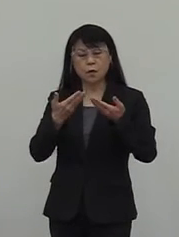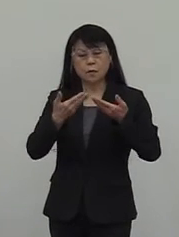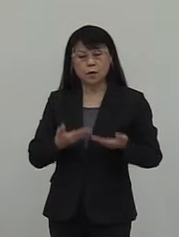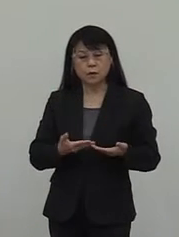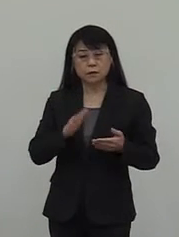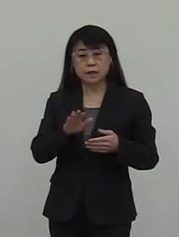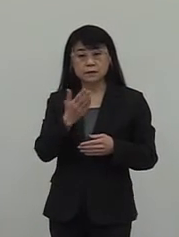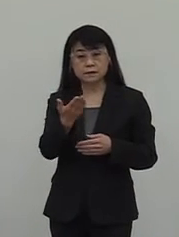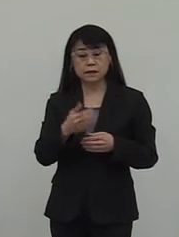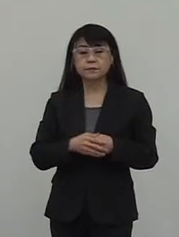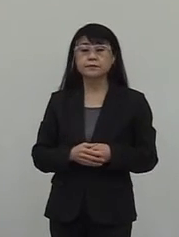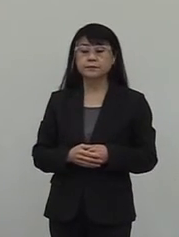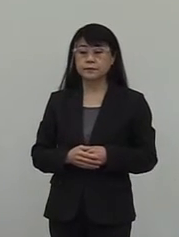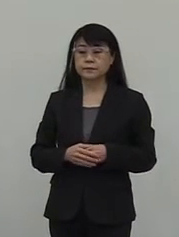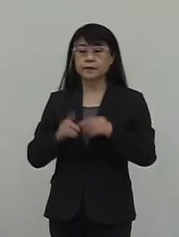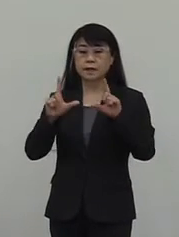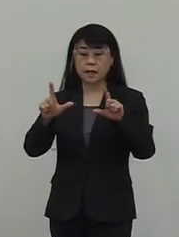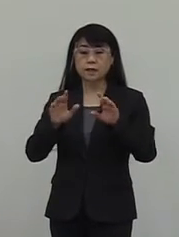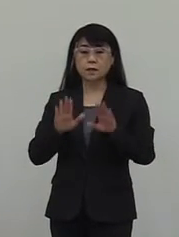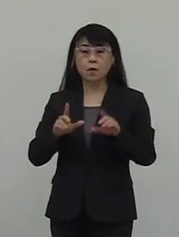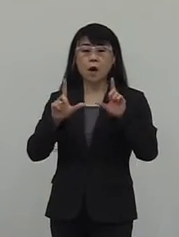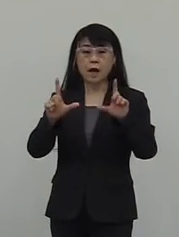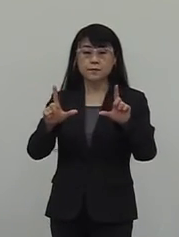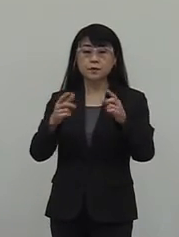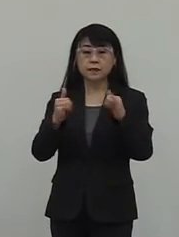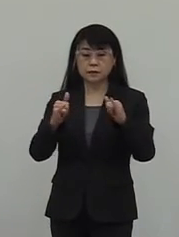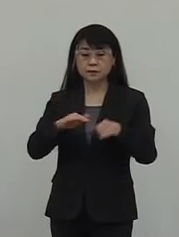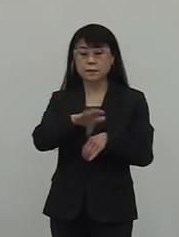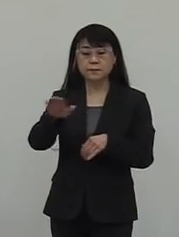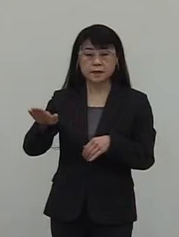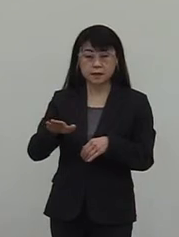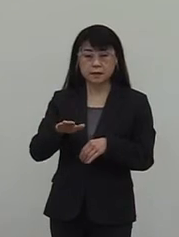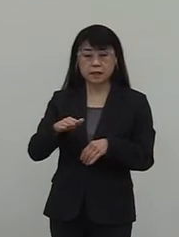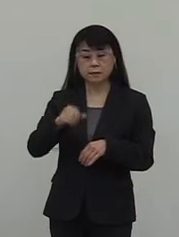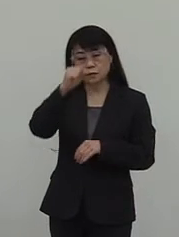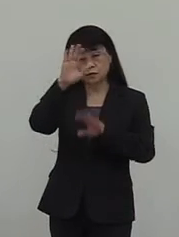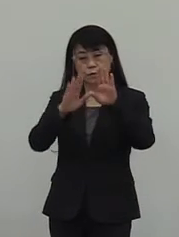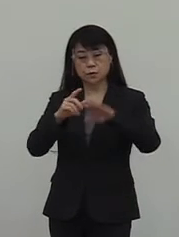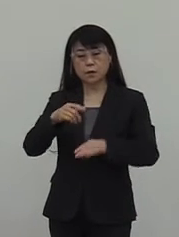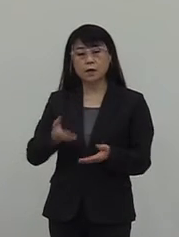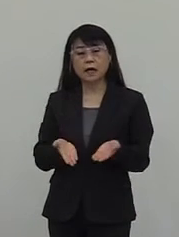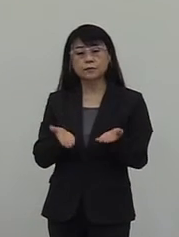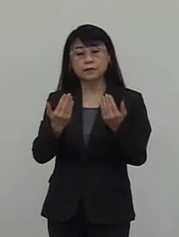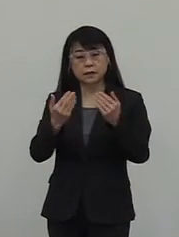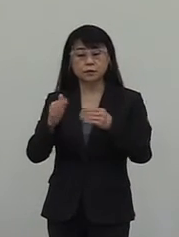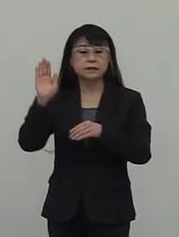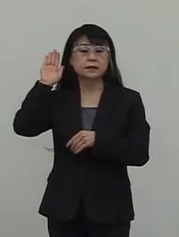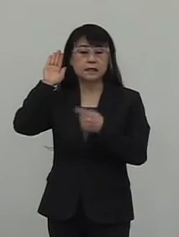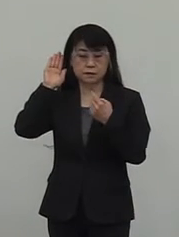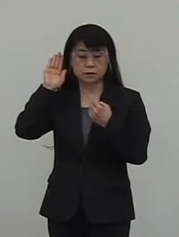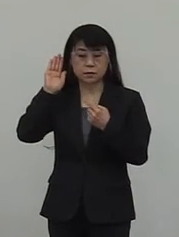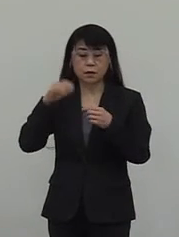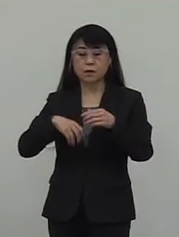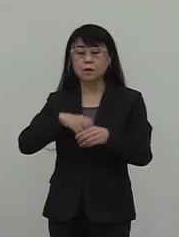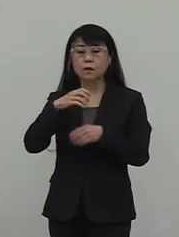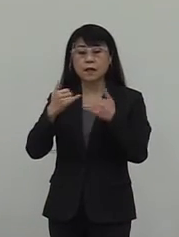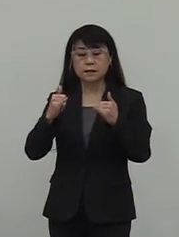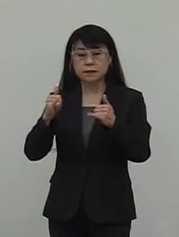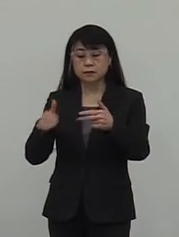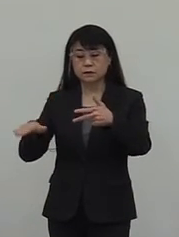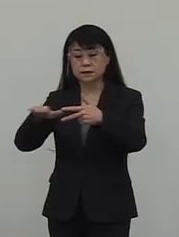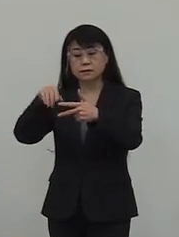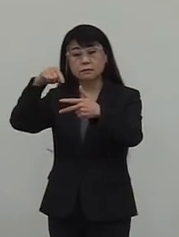感染された方は何か重症化しているとかそういう状況とか とか、はい、本日発表された方につきましてはいずれも軽症ということになっております。お年寄りの方の施設